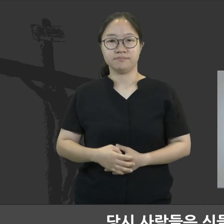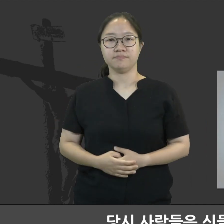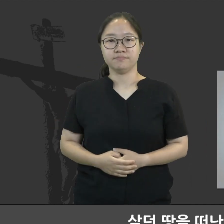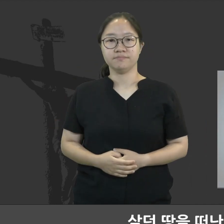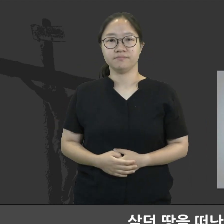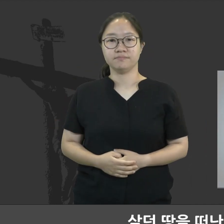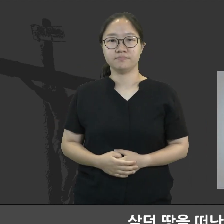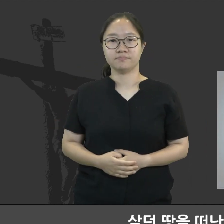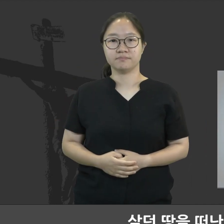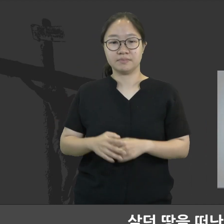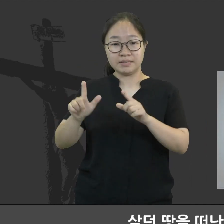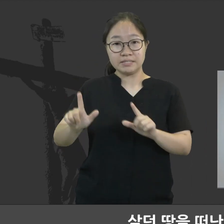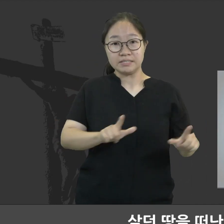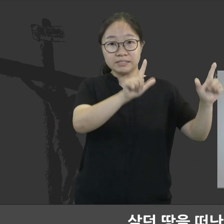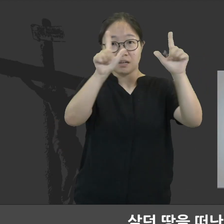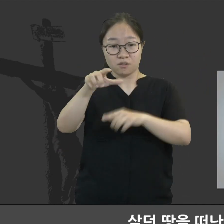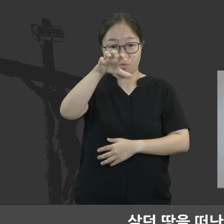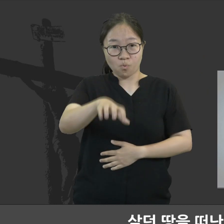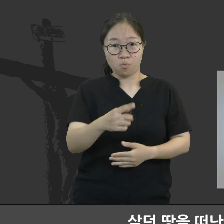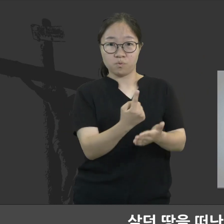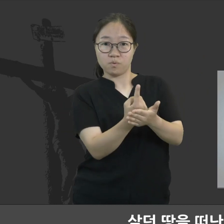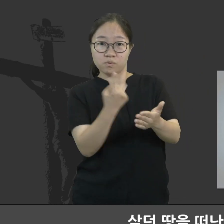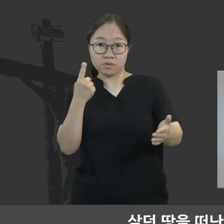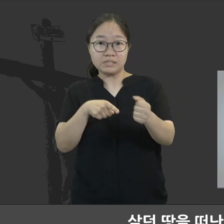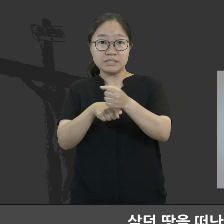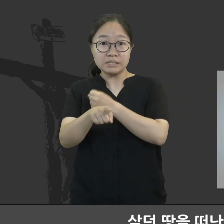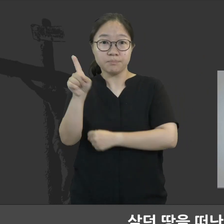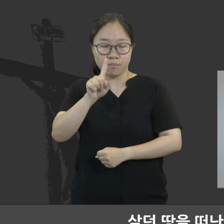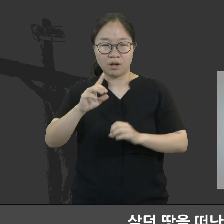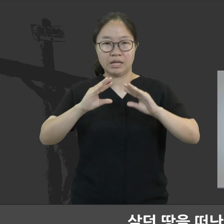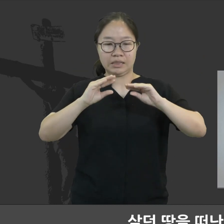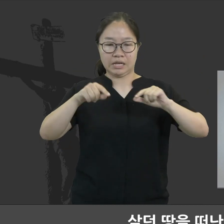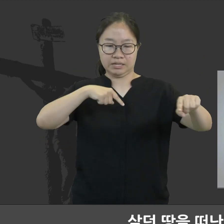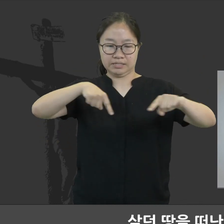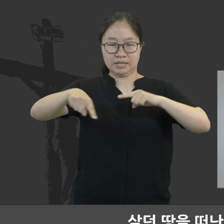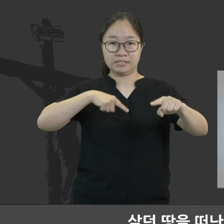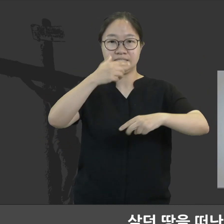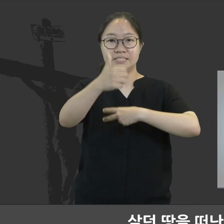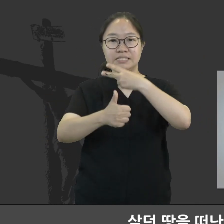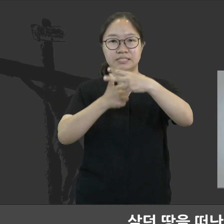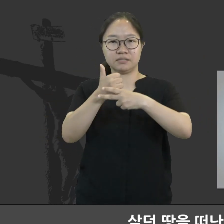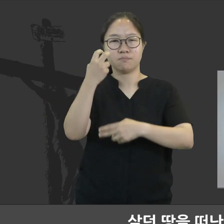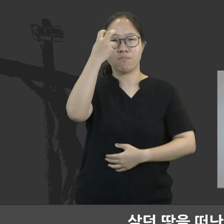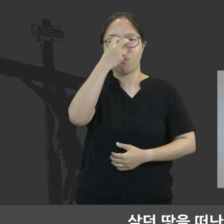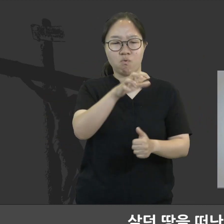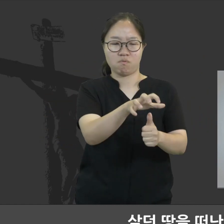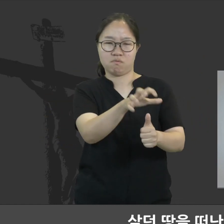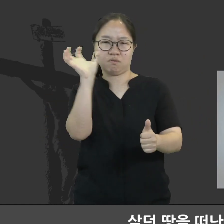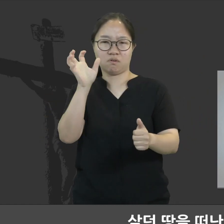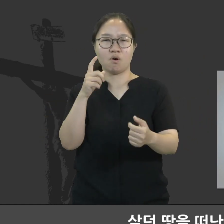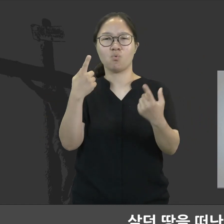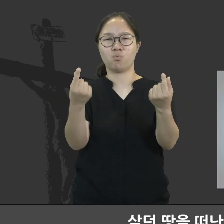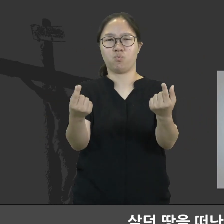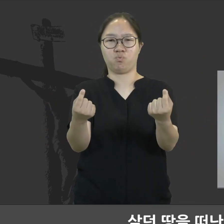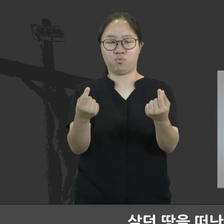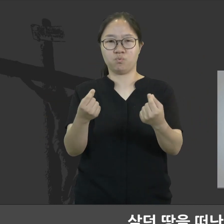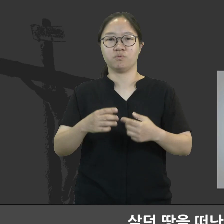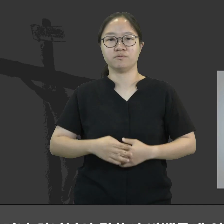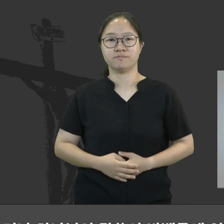생각했습니다. 살던 땅을 떠난다는 것은 그 땅을 다스리는 신의 영향력에서 벗어난다는 것을